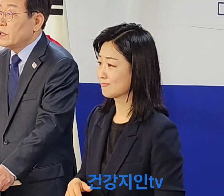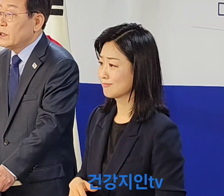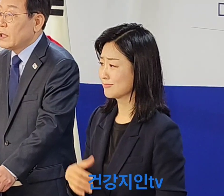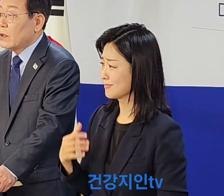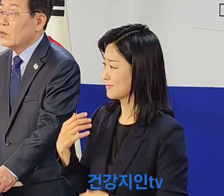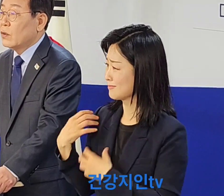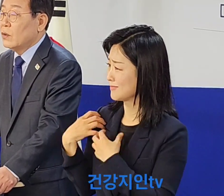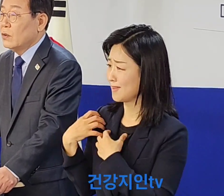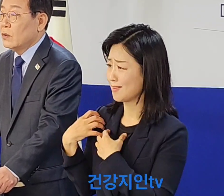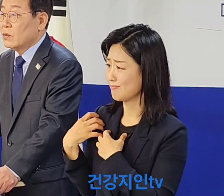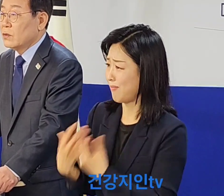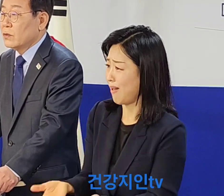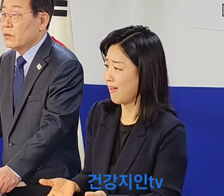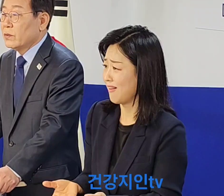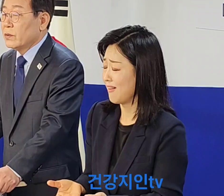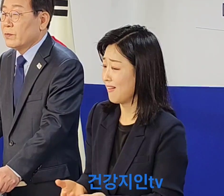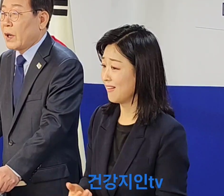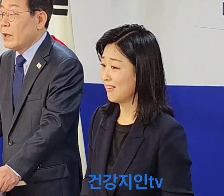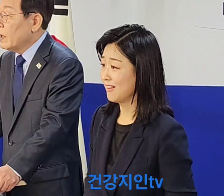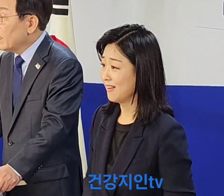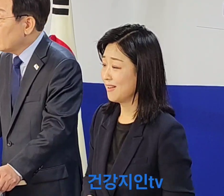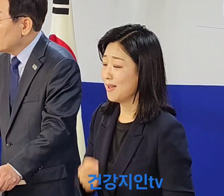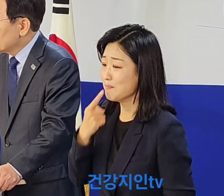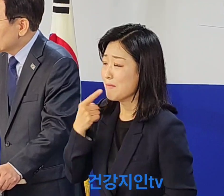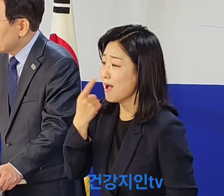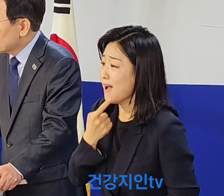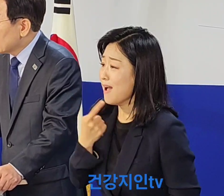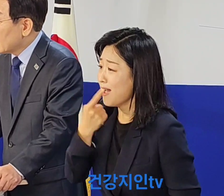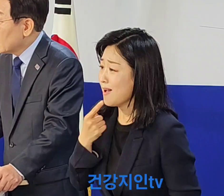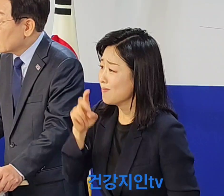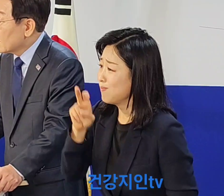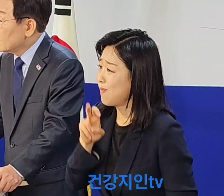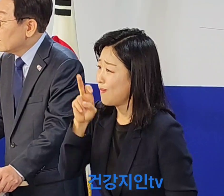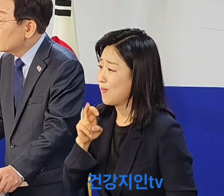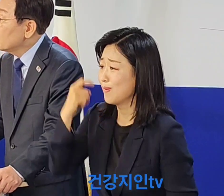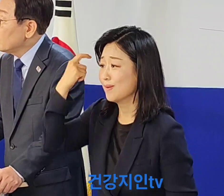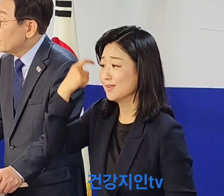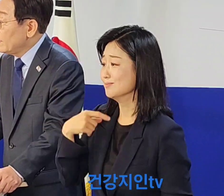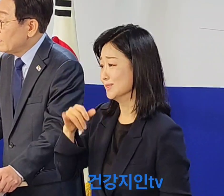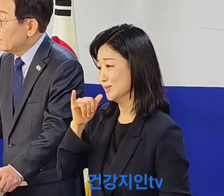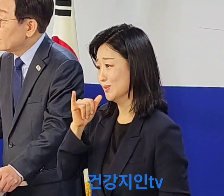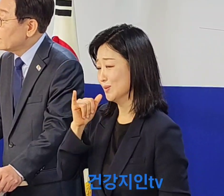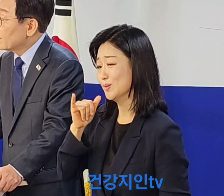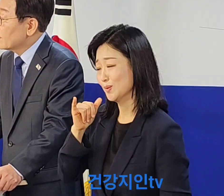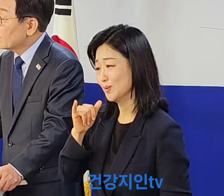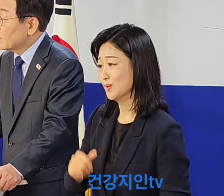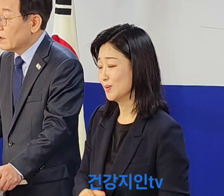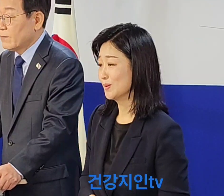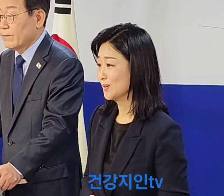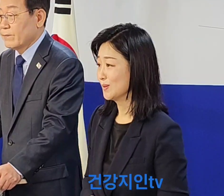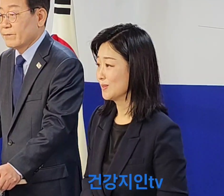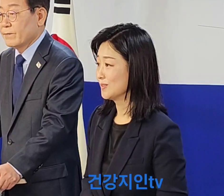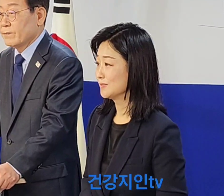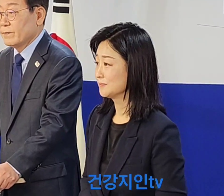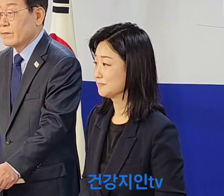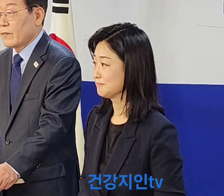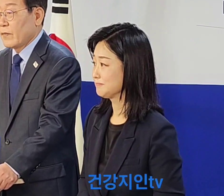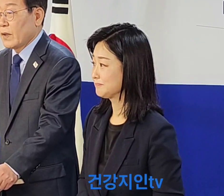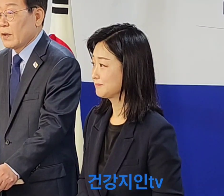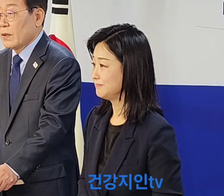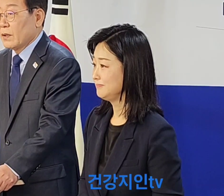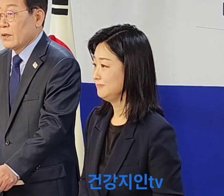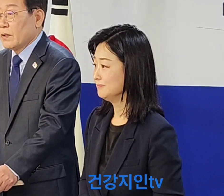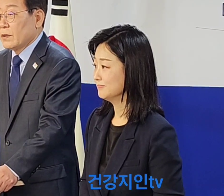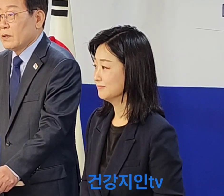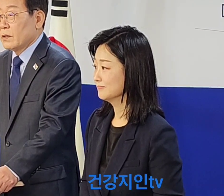책임을 지지 않고 말만 하고 있는 것 아닌가라는 의구심이 들기 시작했습니다. 맞습니다.